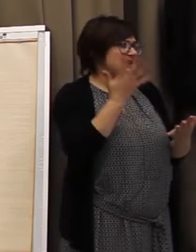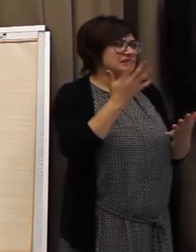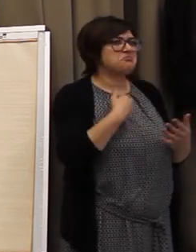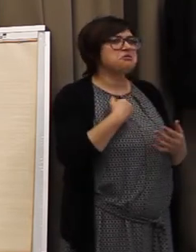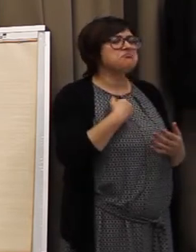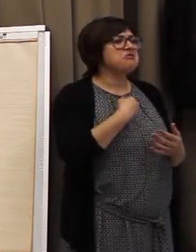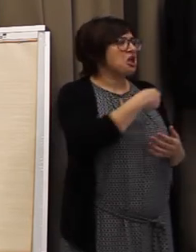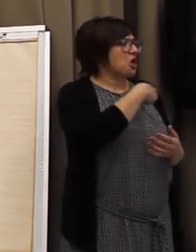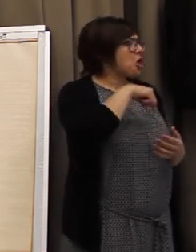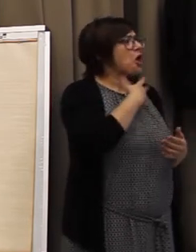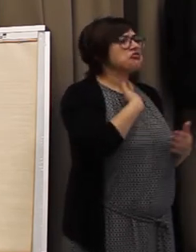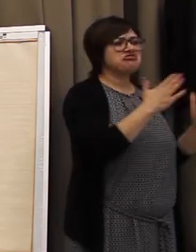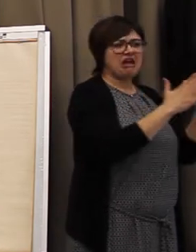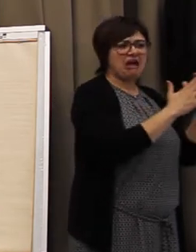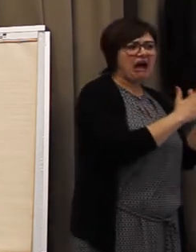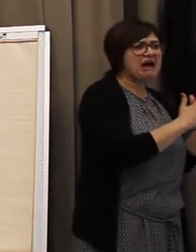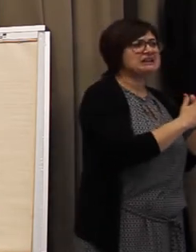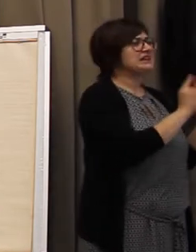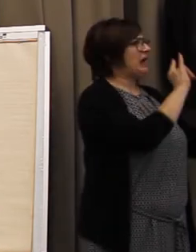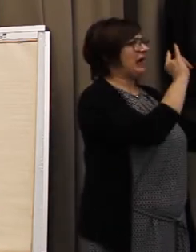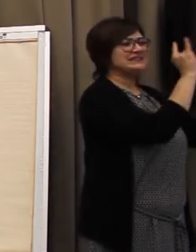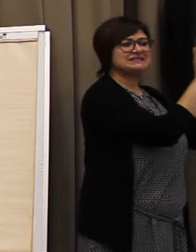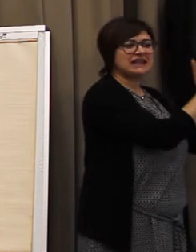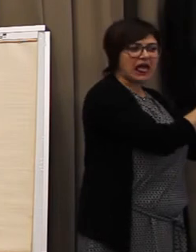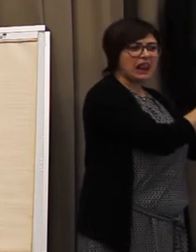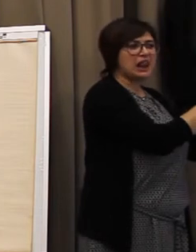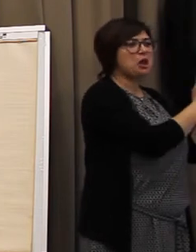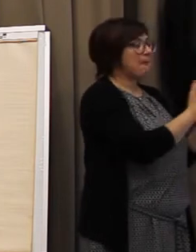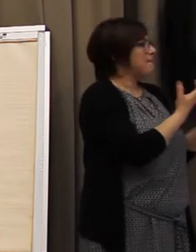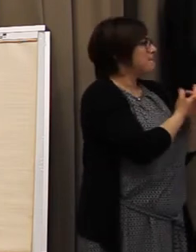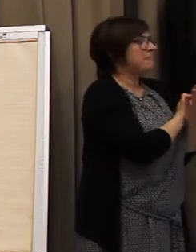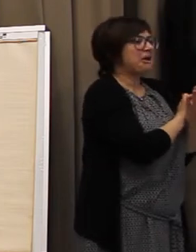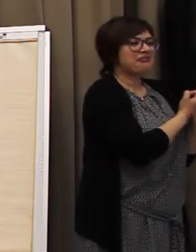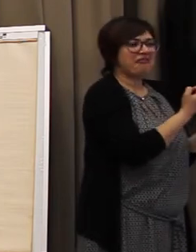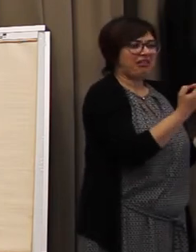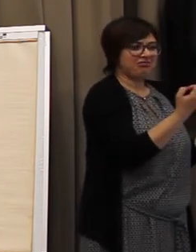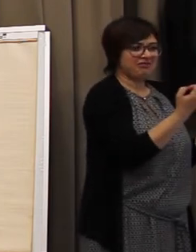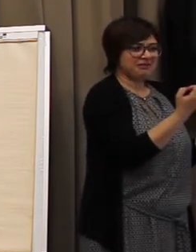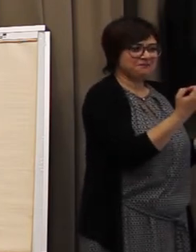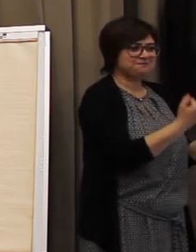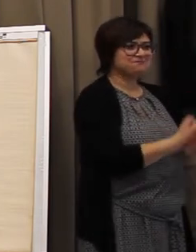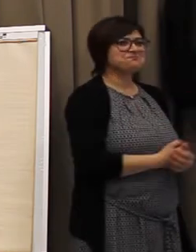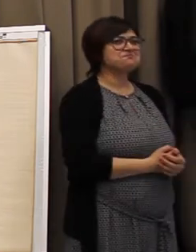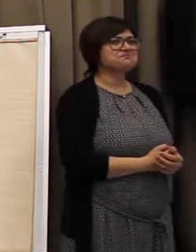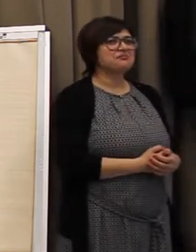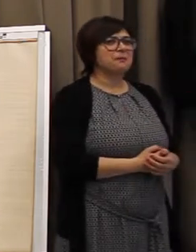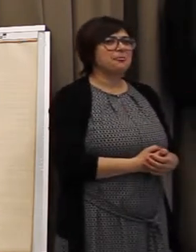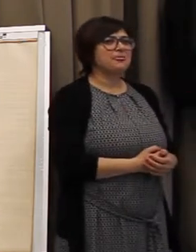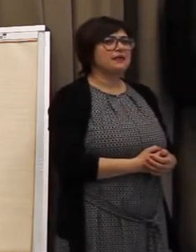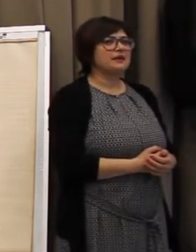Noi abbiamo la nostra casa, il nostro castello, e siamo perfettamente